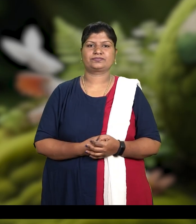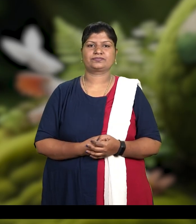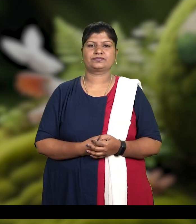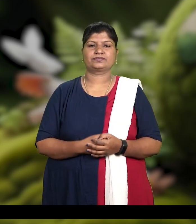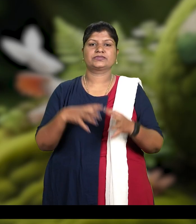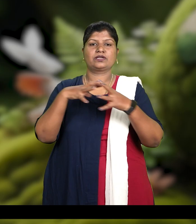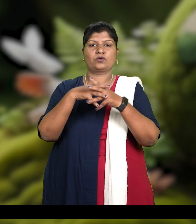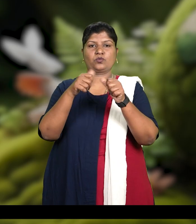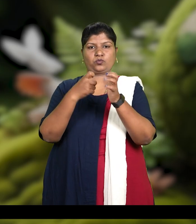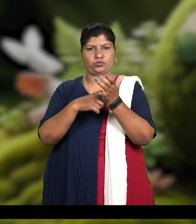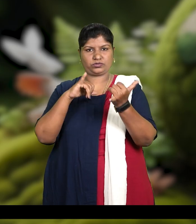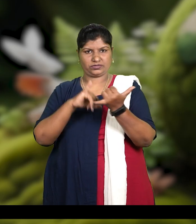युद्धे.